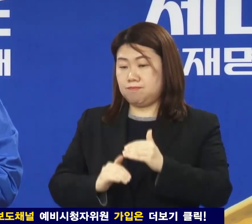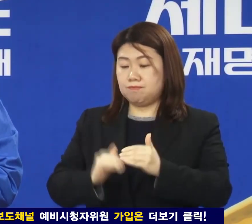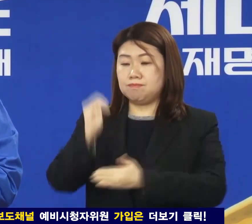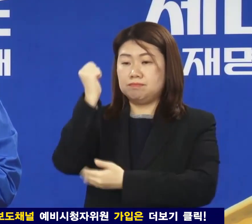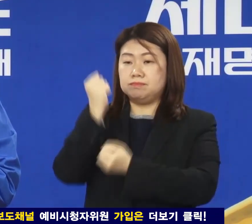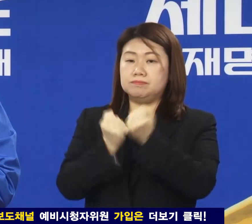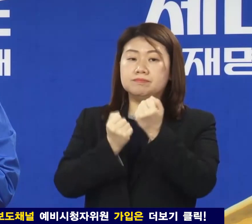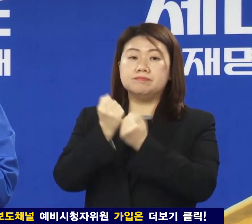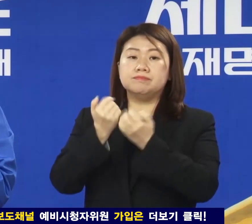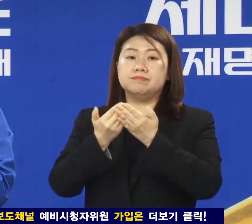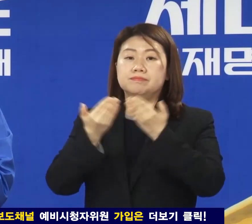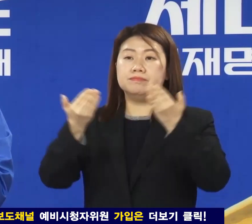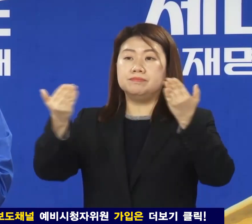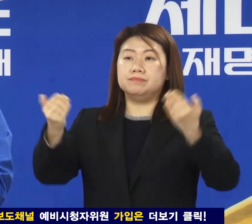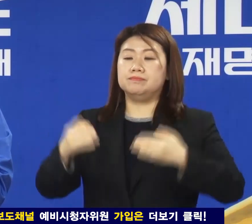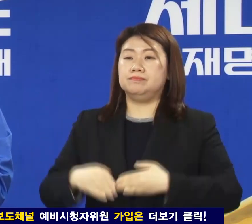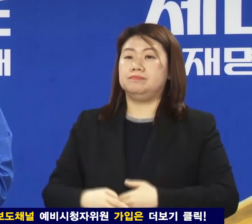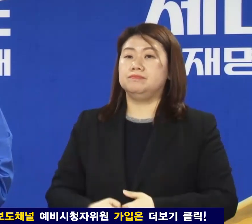논평을